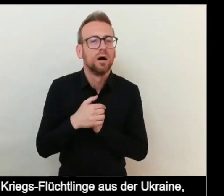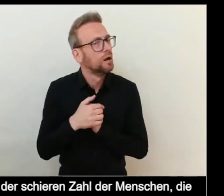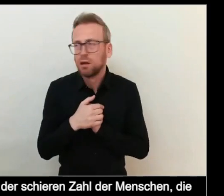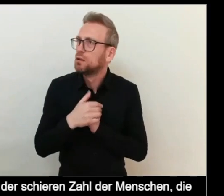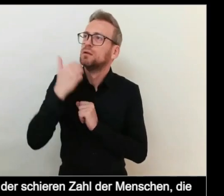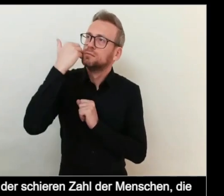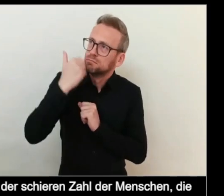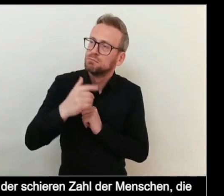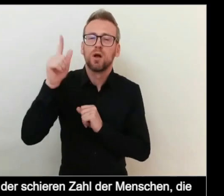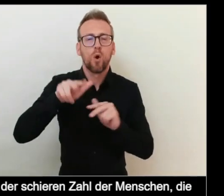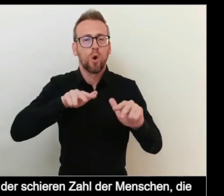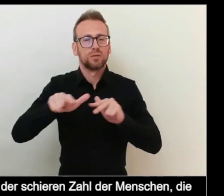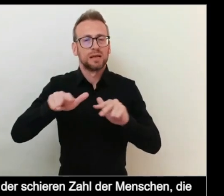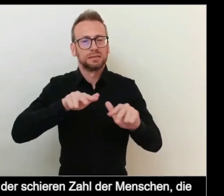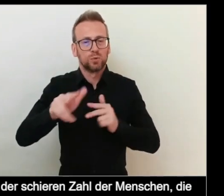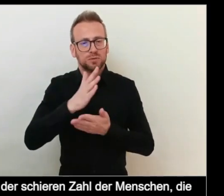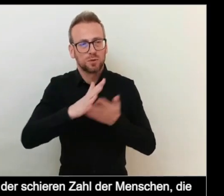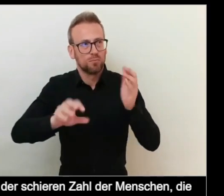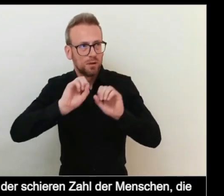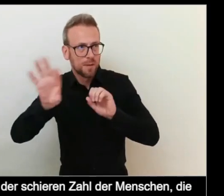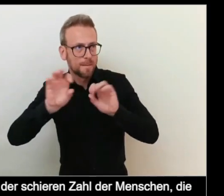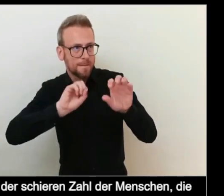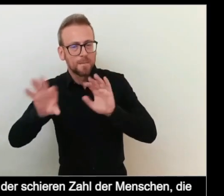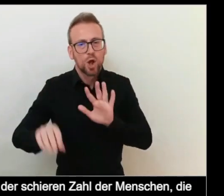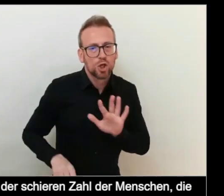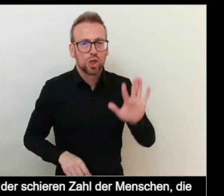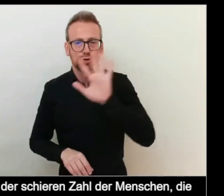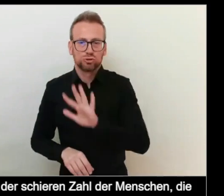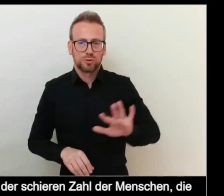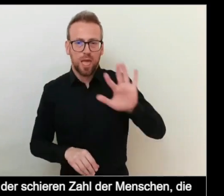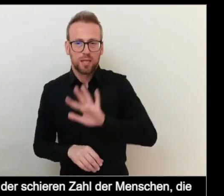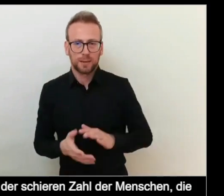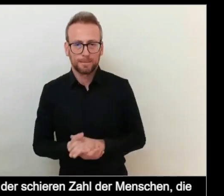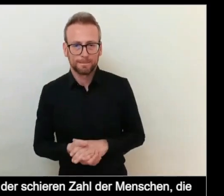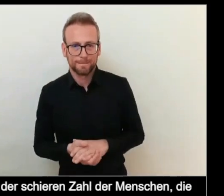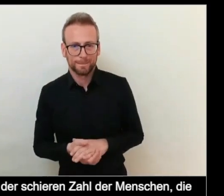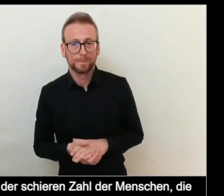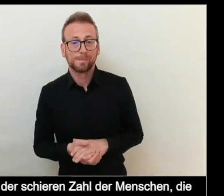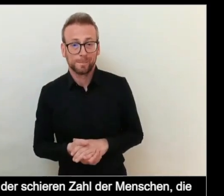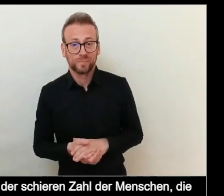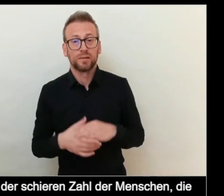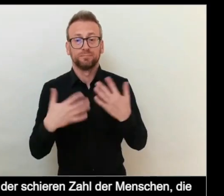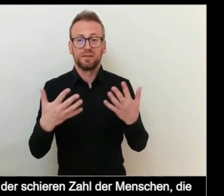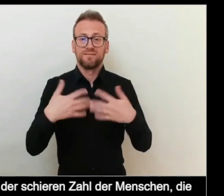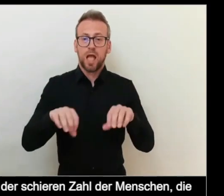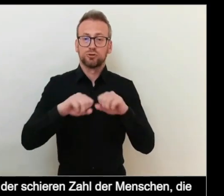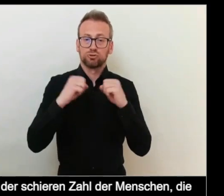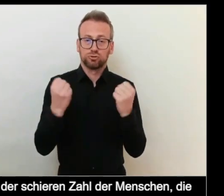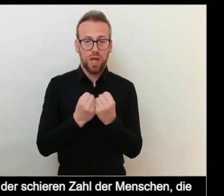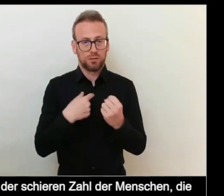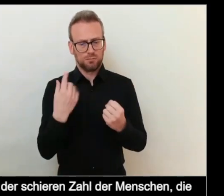dazu beizutragen auf allen Ebenen, die erforderlich sind. Und deshalb auch der herzliche Dank nicht nur an den Innenminister und